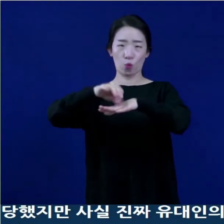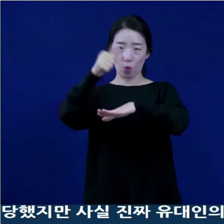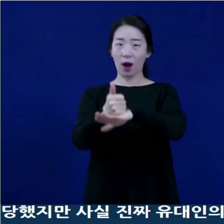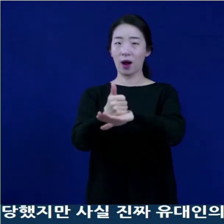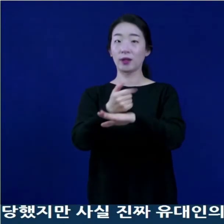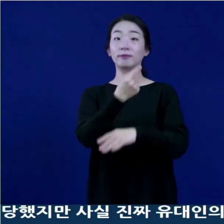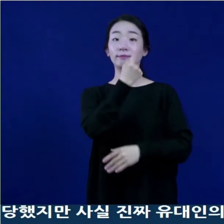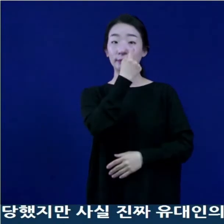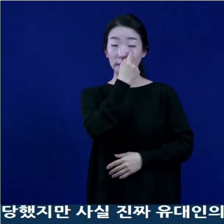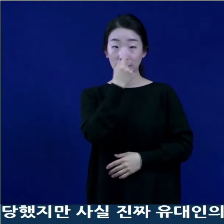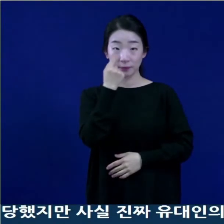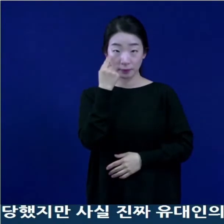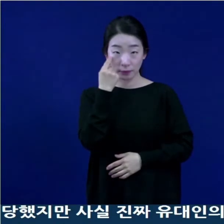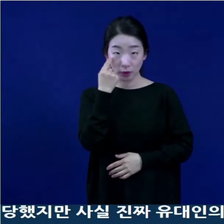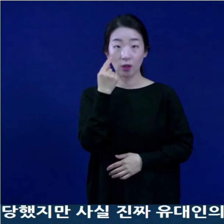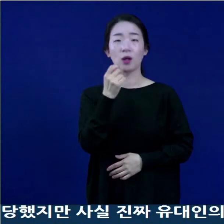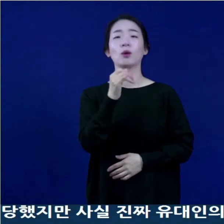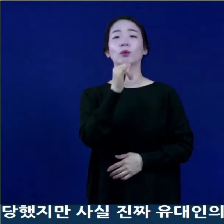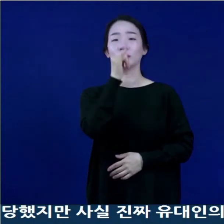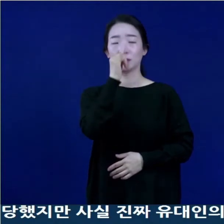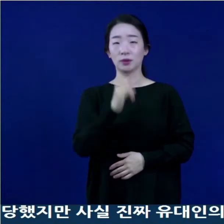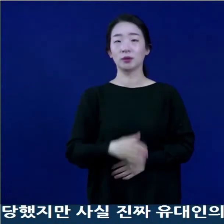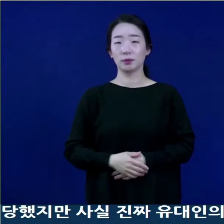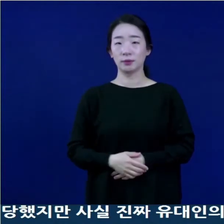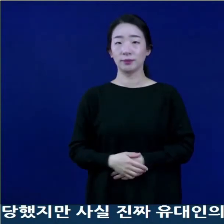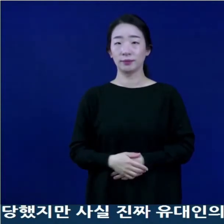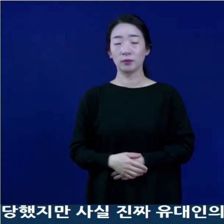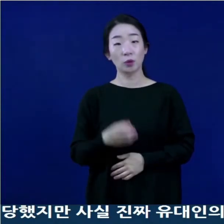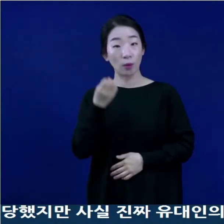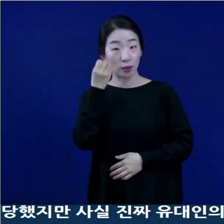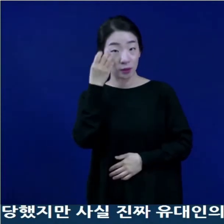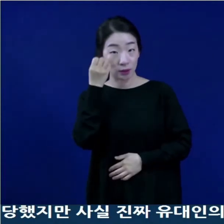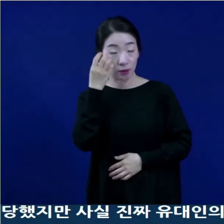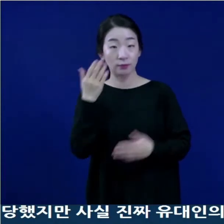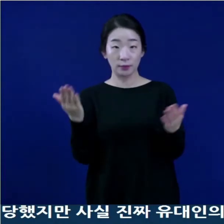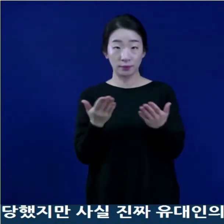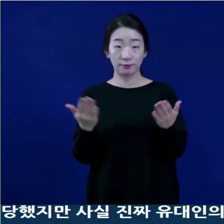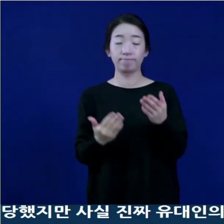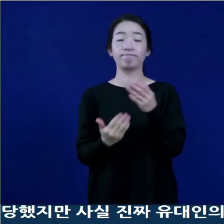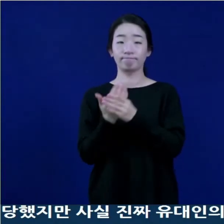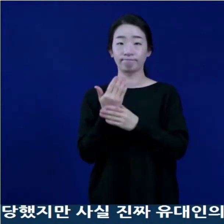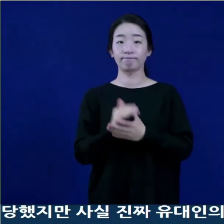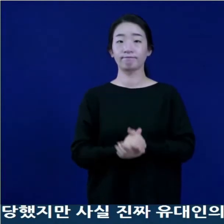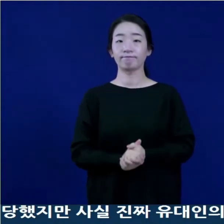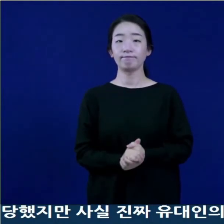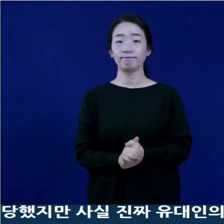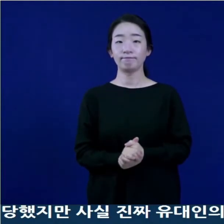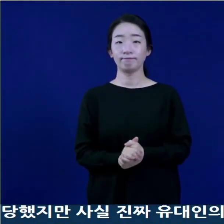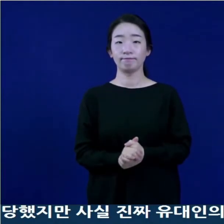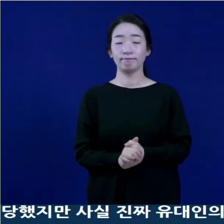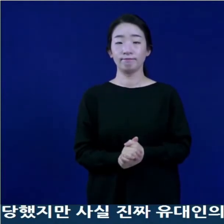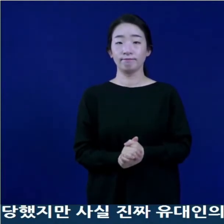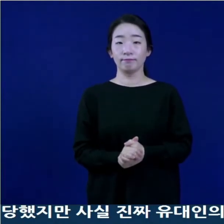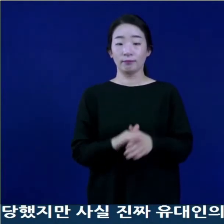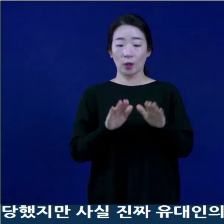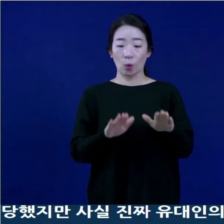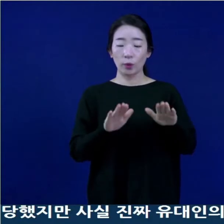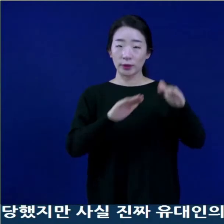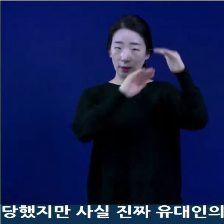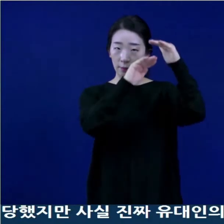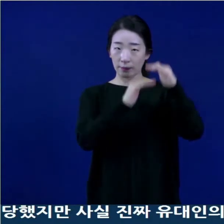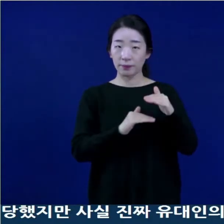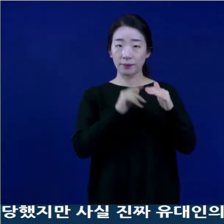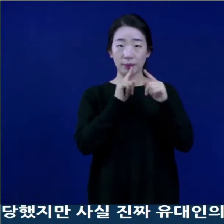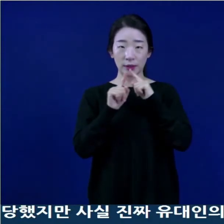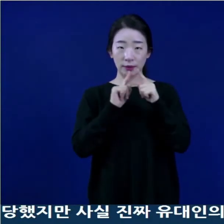이런 놀라운 아이러니를 행하고 계신 것이지요. 오늘 말씀을 보게 되면